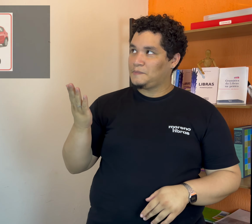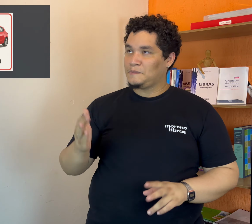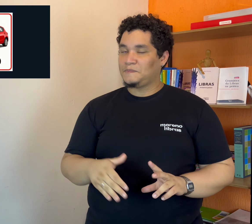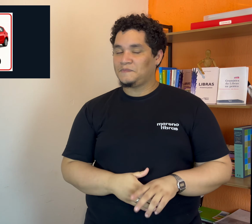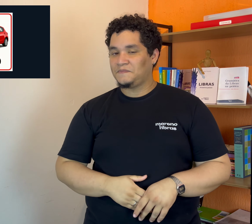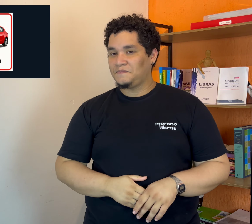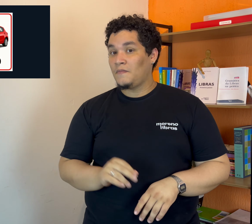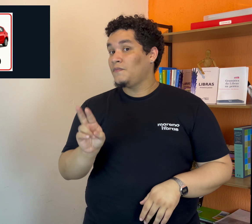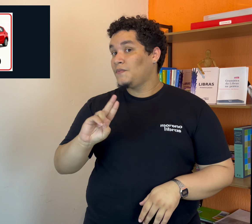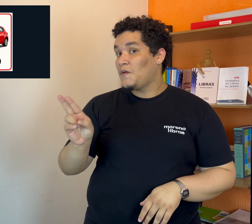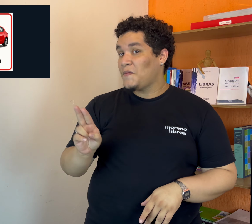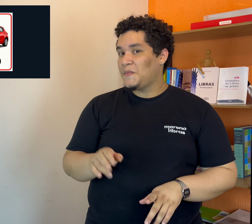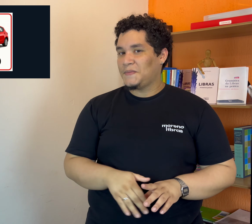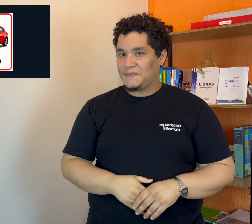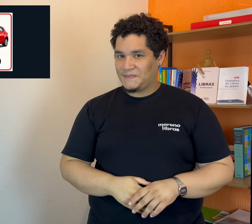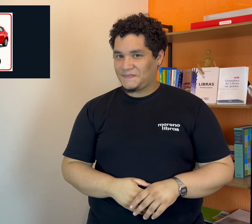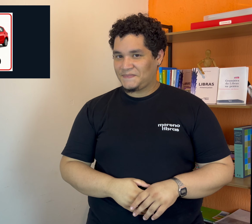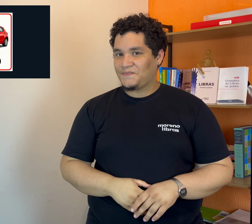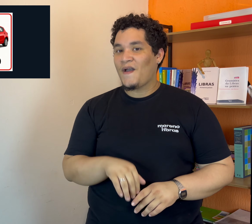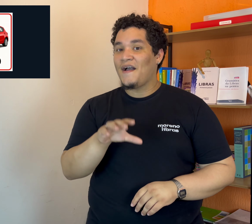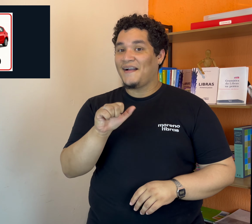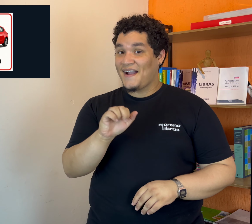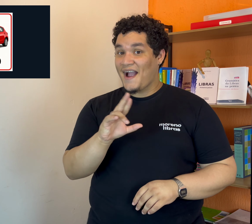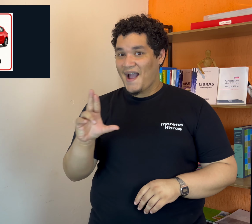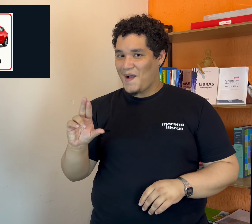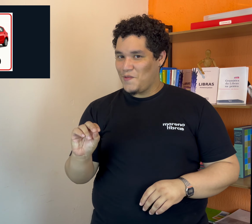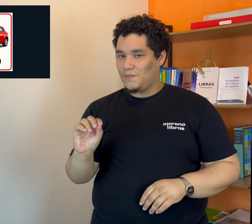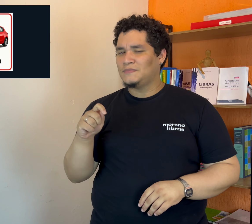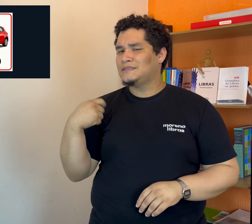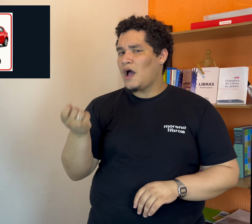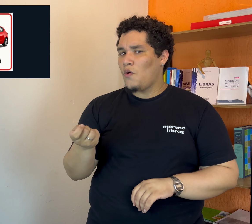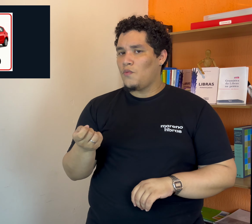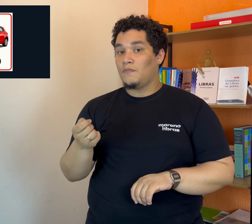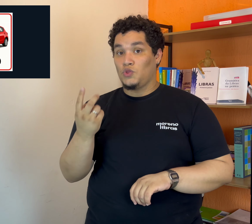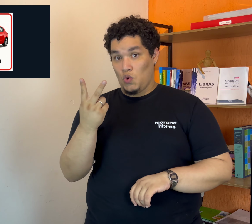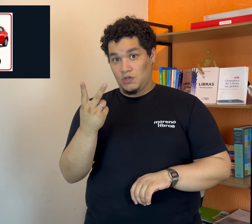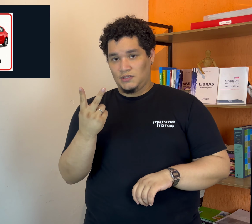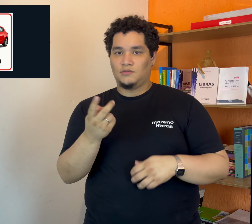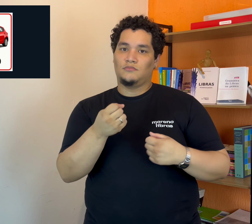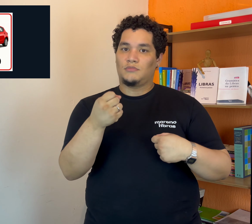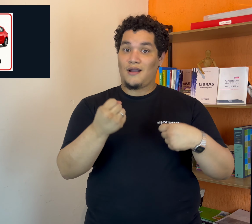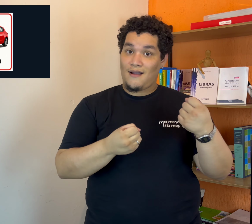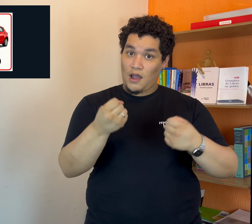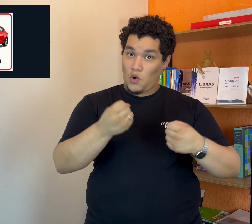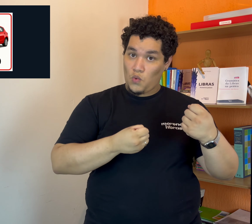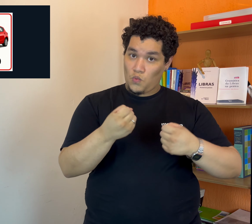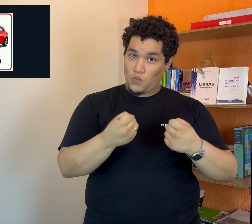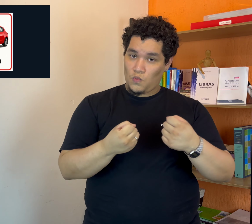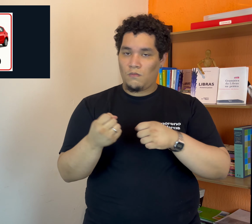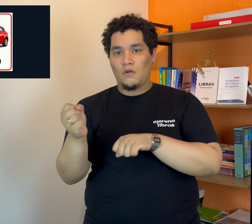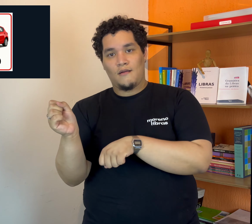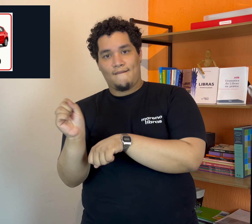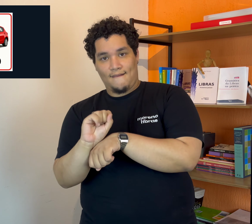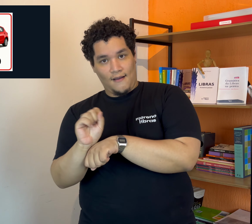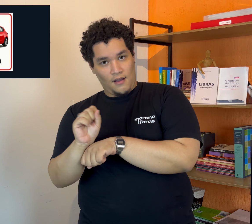transporte. Observe esse sinal. Qual o nome? Carro. Qual o sinal? Tem dois: esse ou